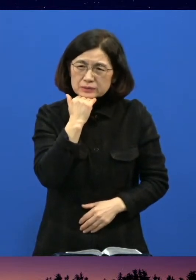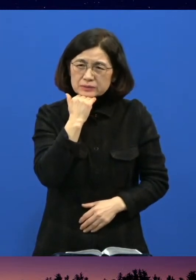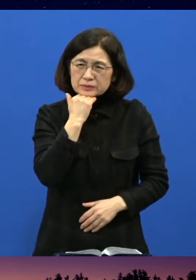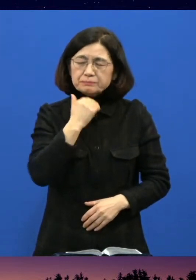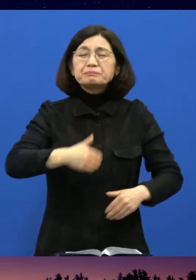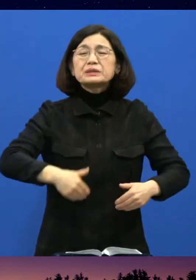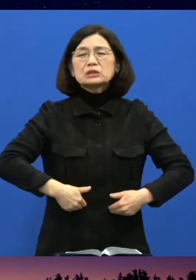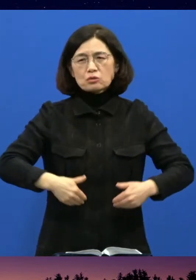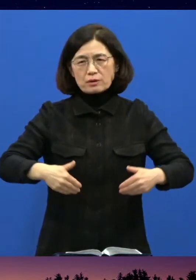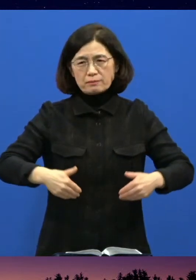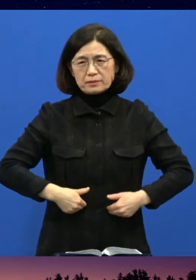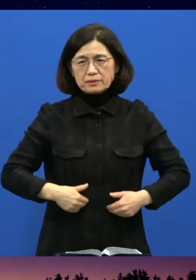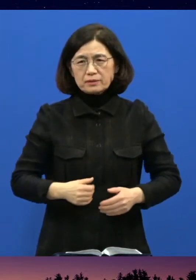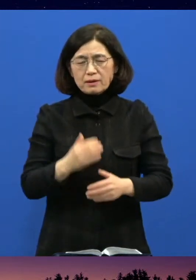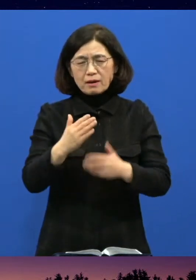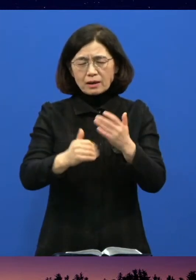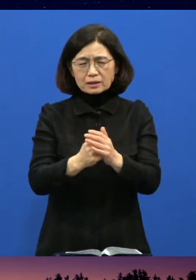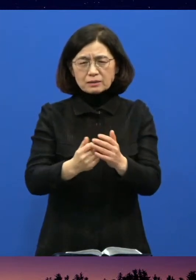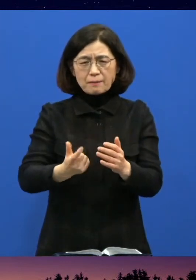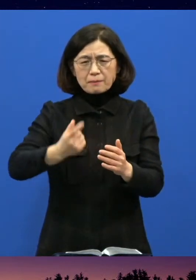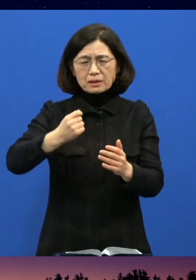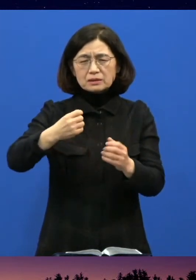왜 빨리 응답하지 않느냐는 거예요.